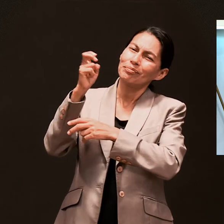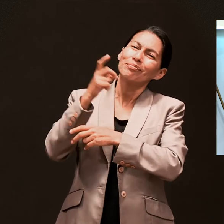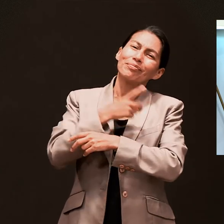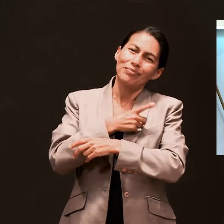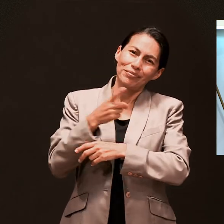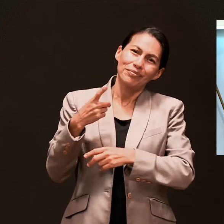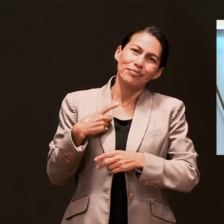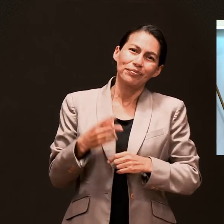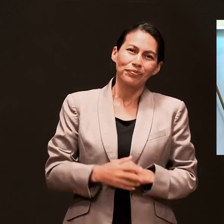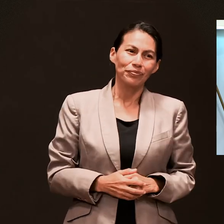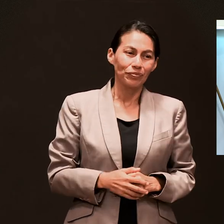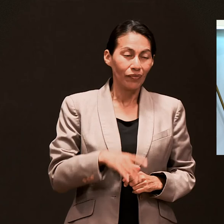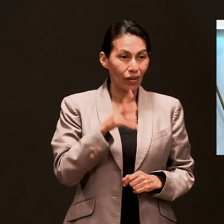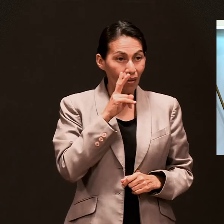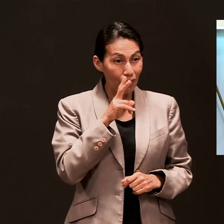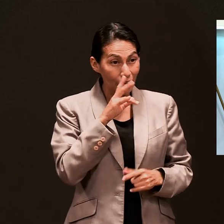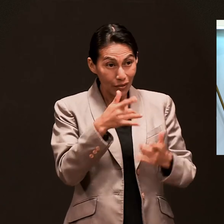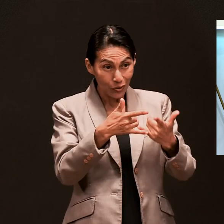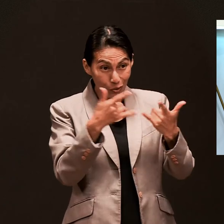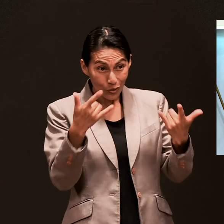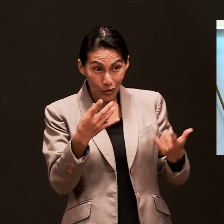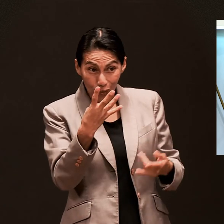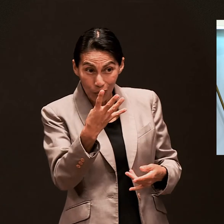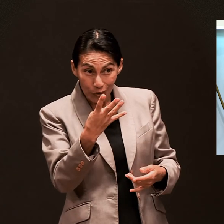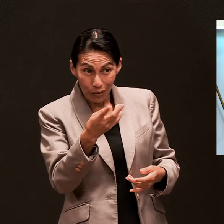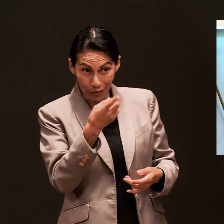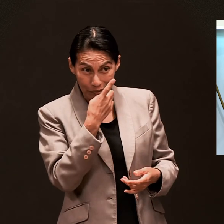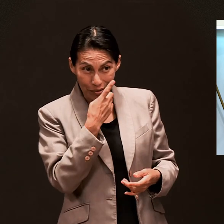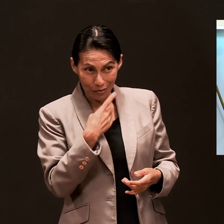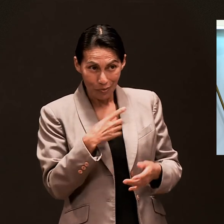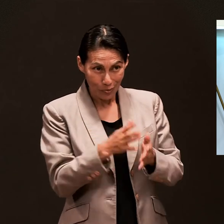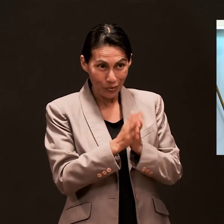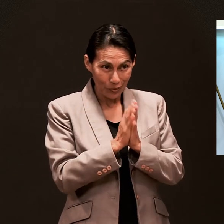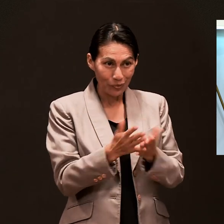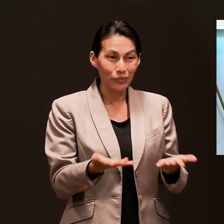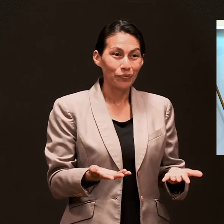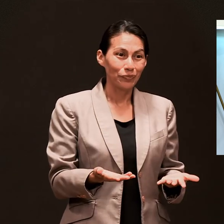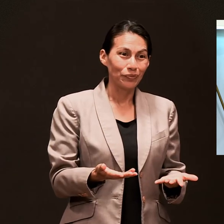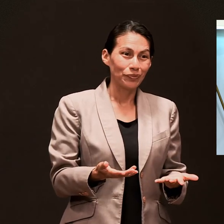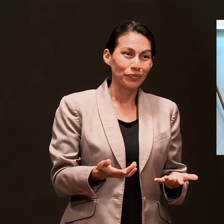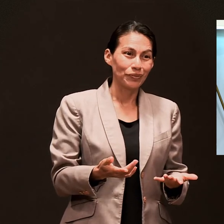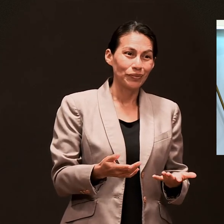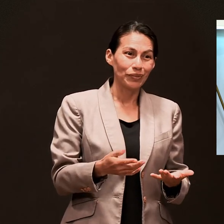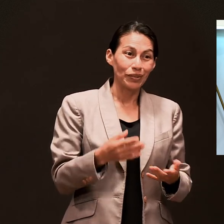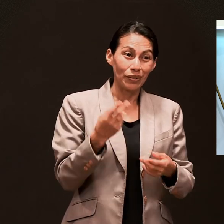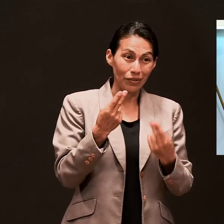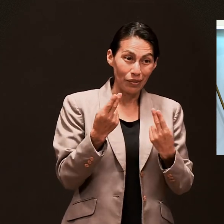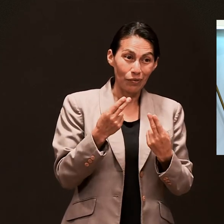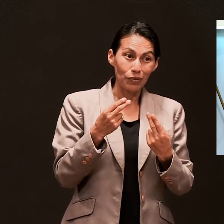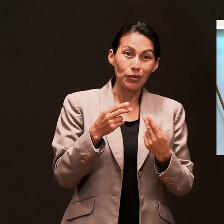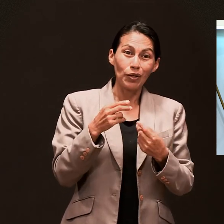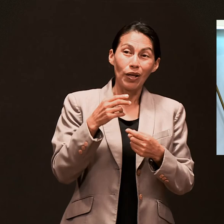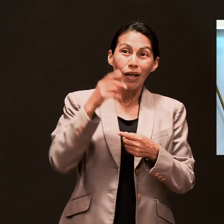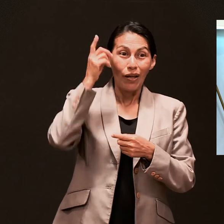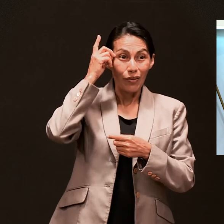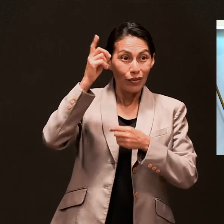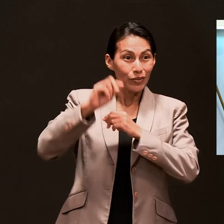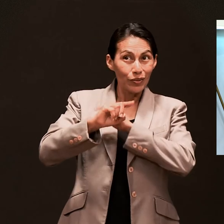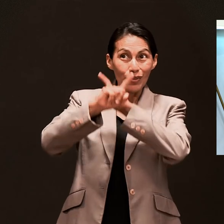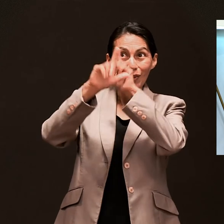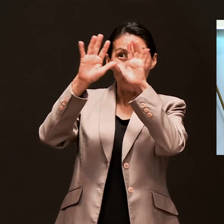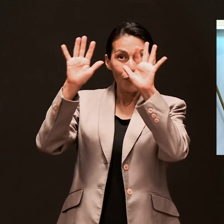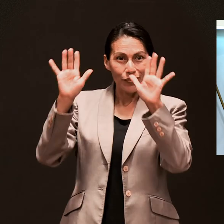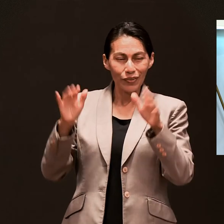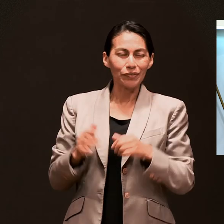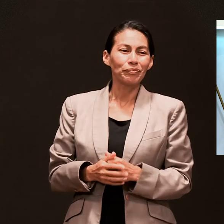definitivamente entonces usted tiene cuatro historias que contarnos cuéntenos de verle